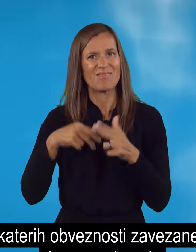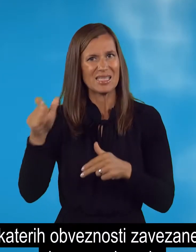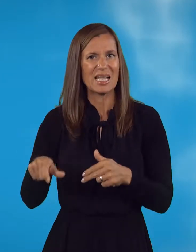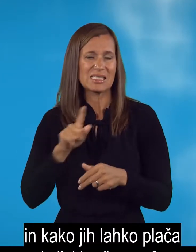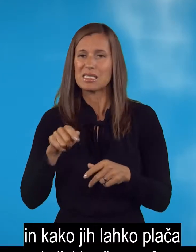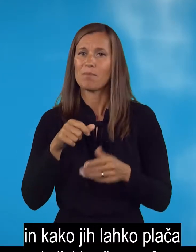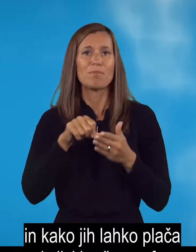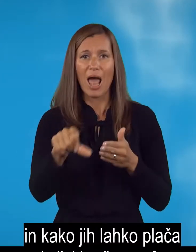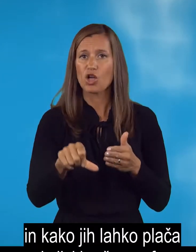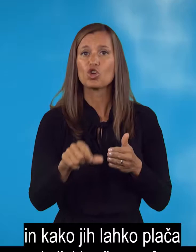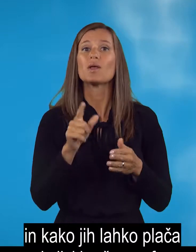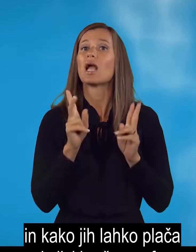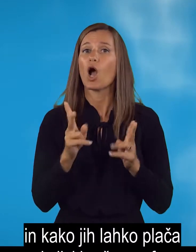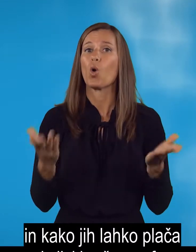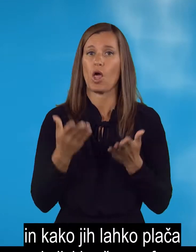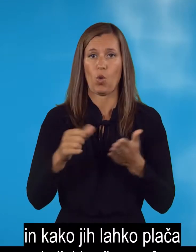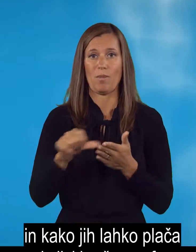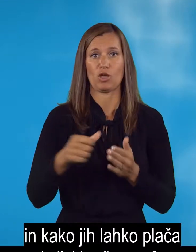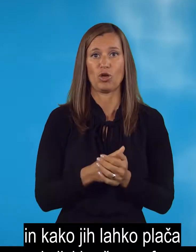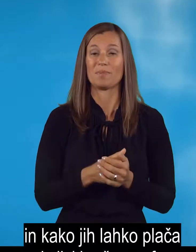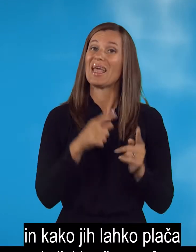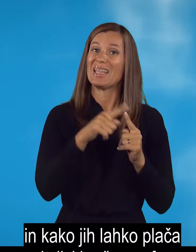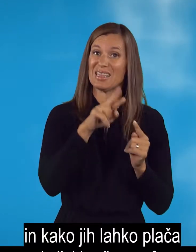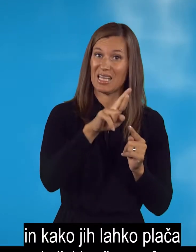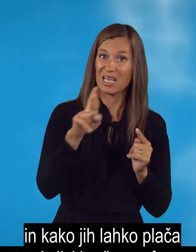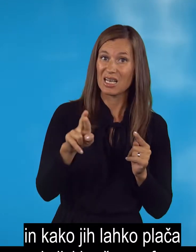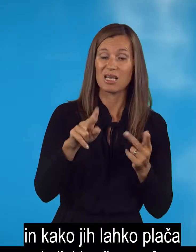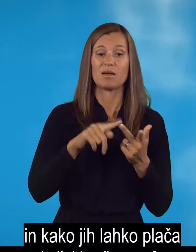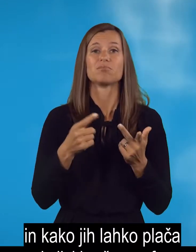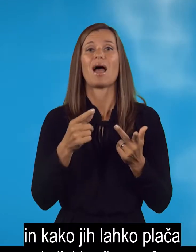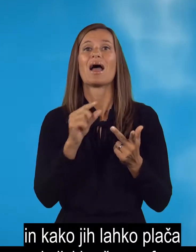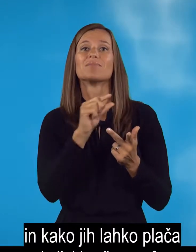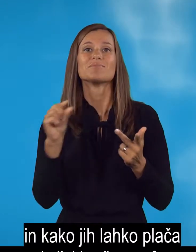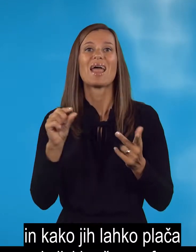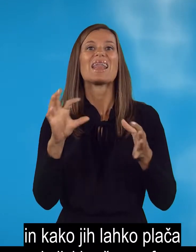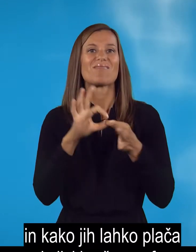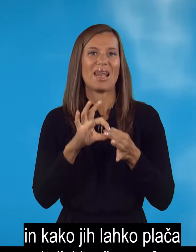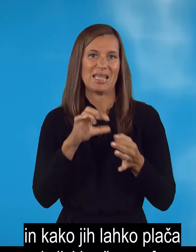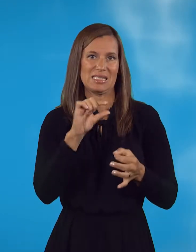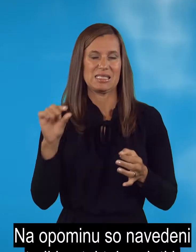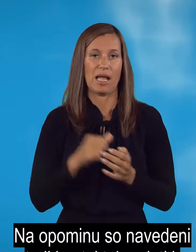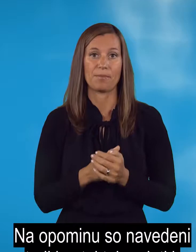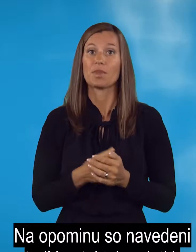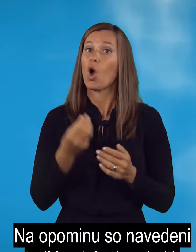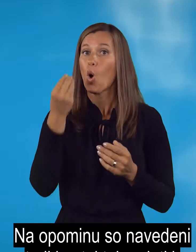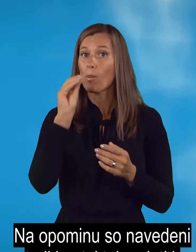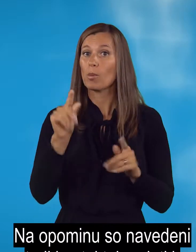in kako jih lahko plača, transakcijski račun, referenca. Na opominu so navedeni tudi